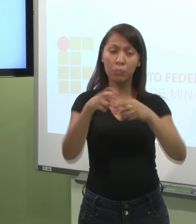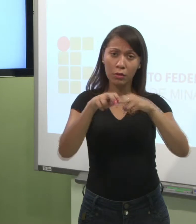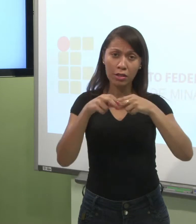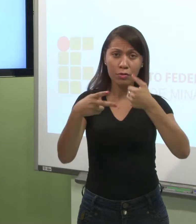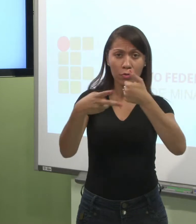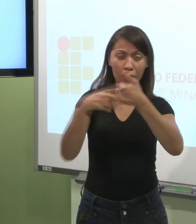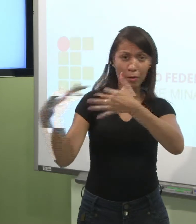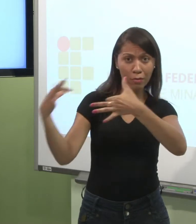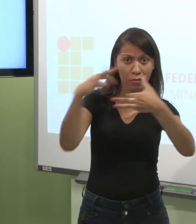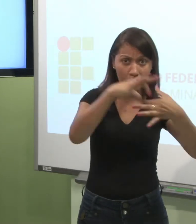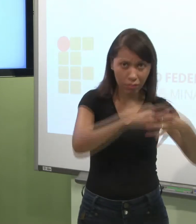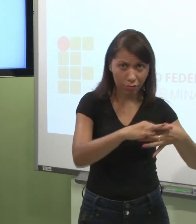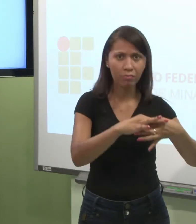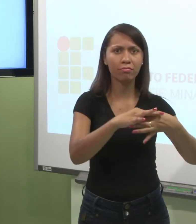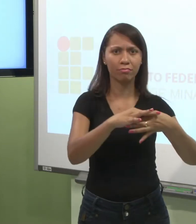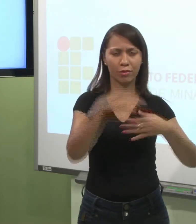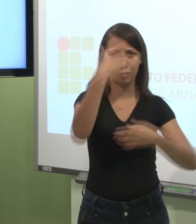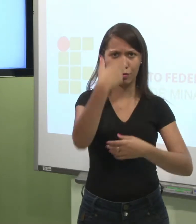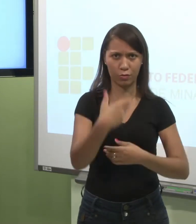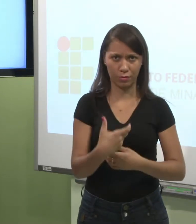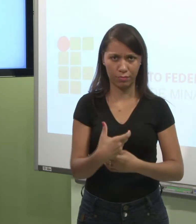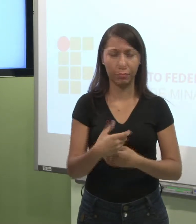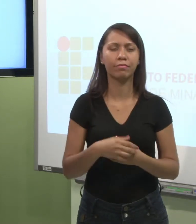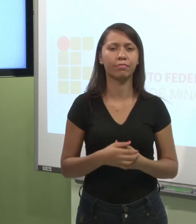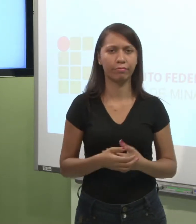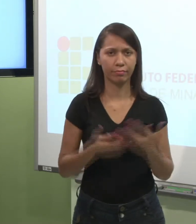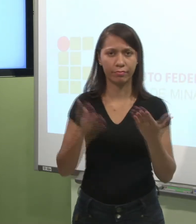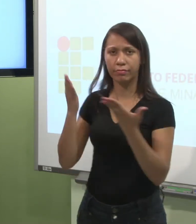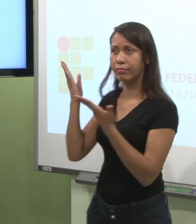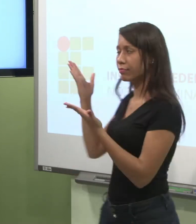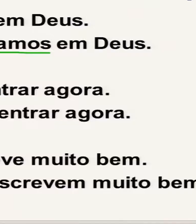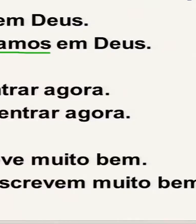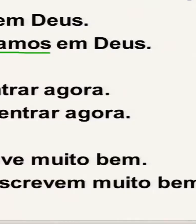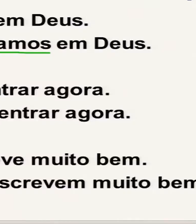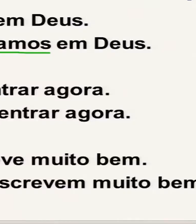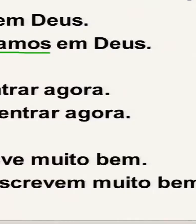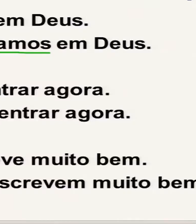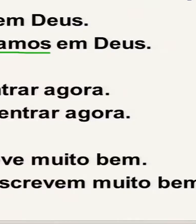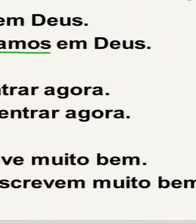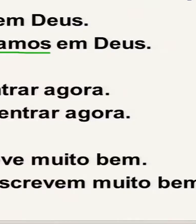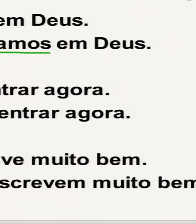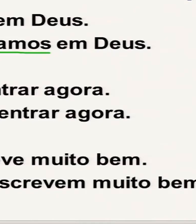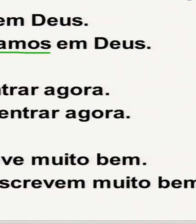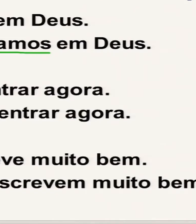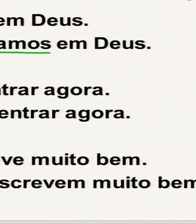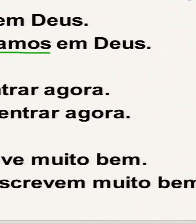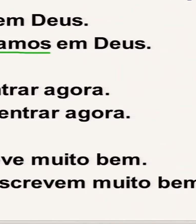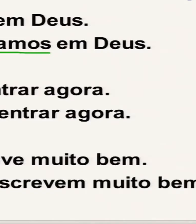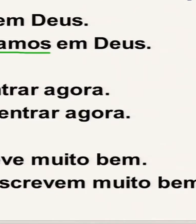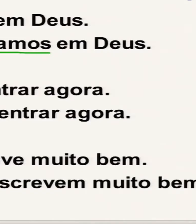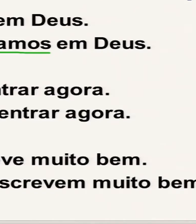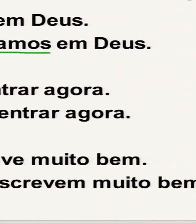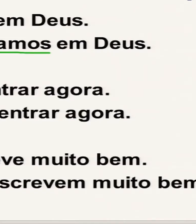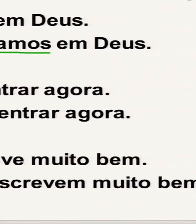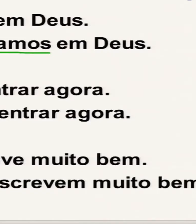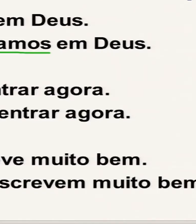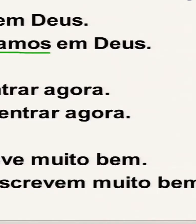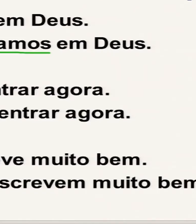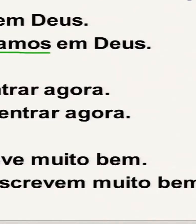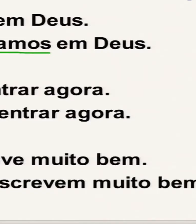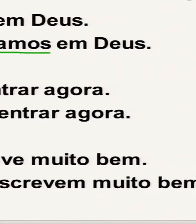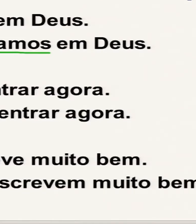discurso. Eu acredito em Deus, nós acreditamos em Deus. Tu podes entrar